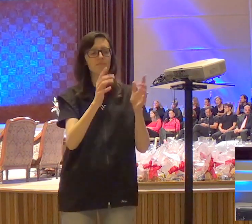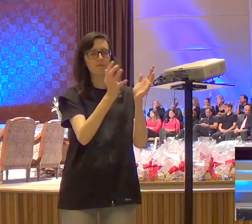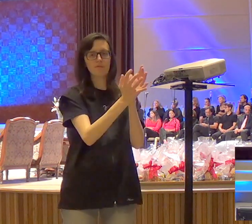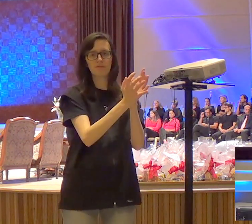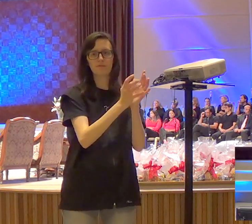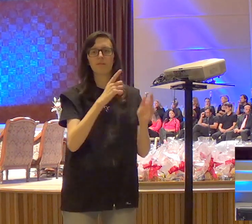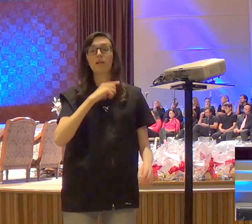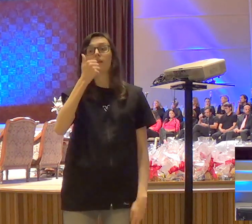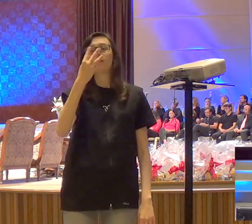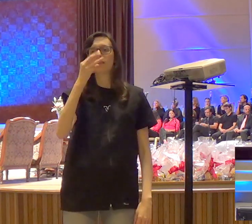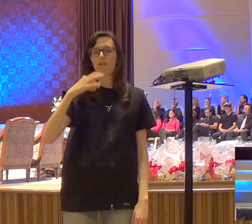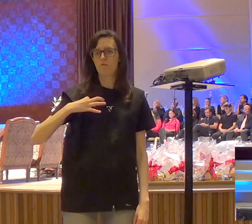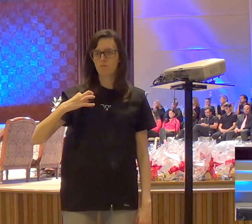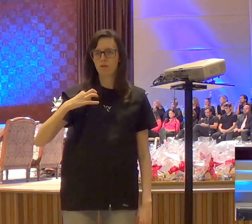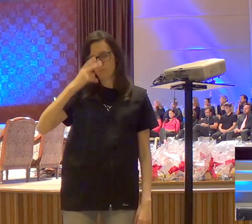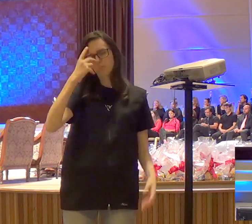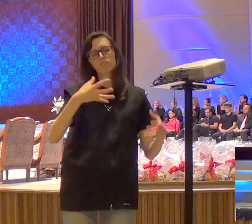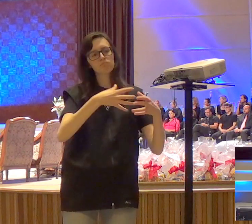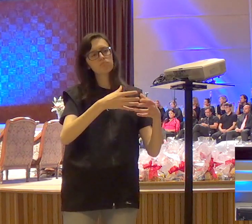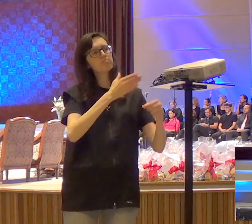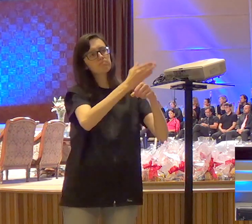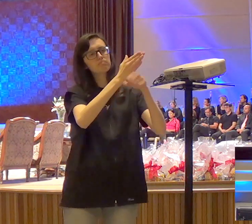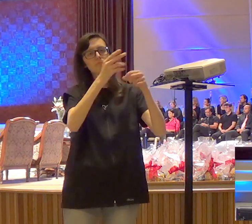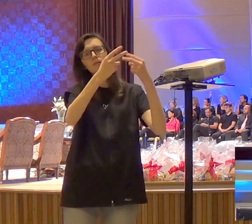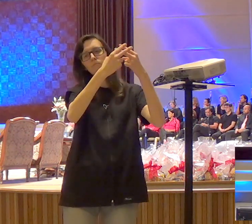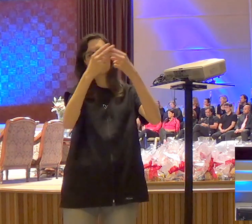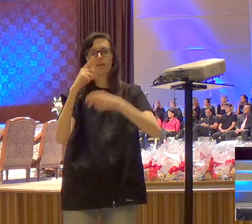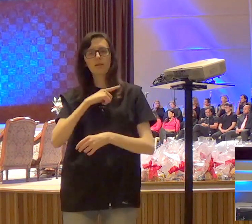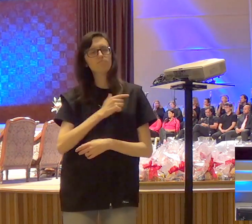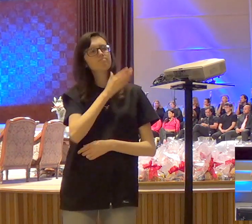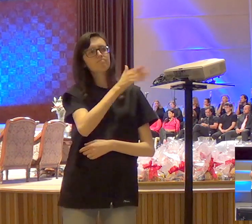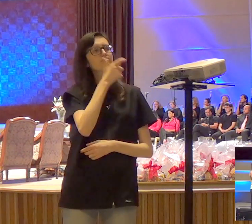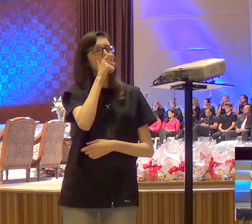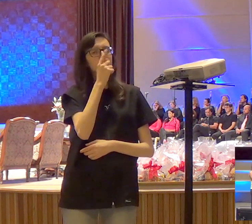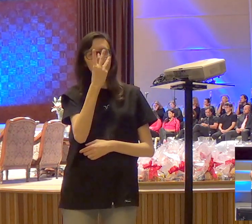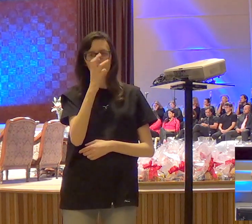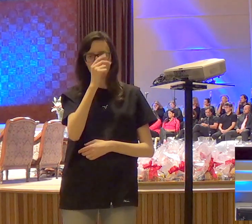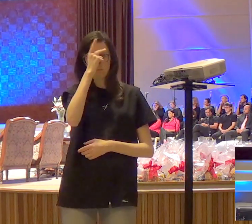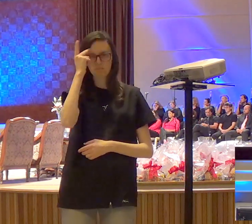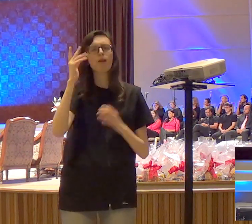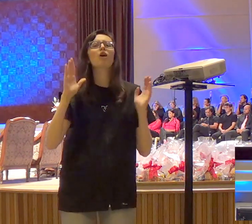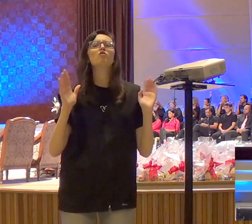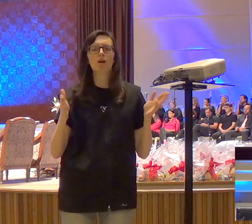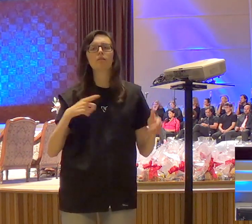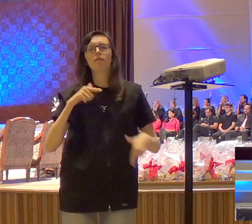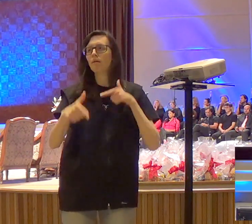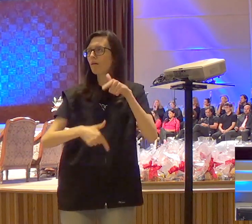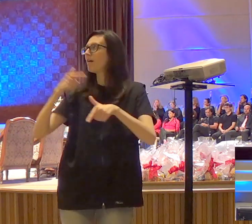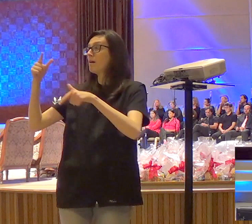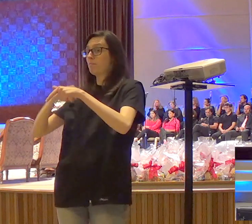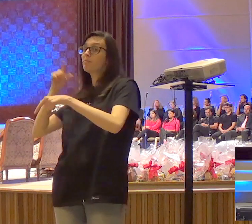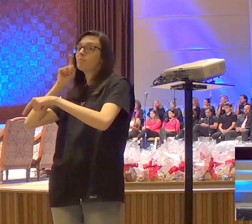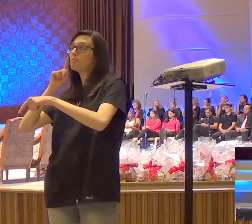carcerária com 130 voluntários are already doing this great work in prisons all over Brazil. Já estão fazendo este trabalho em